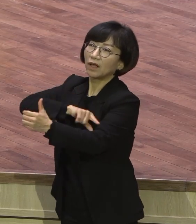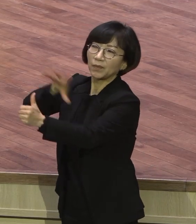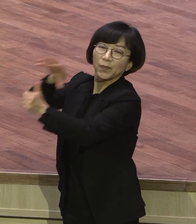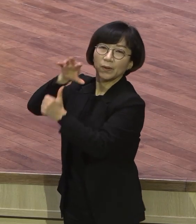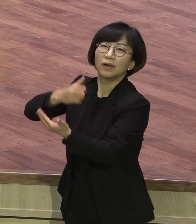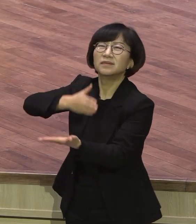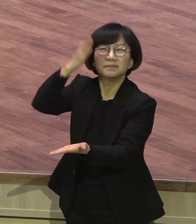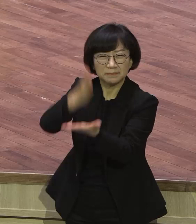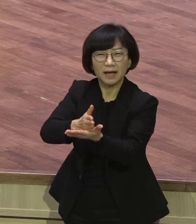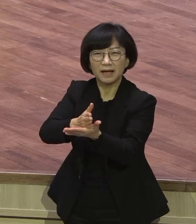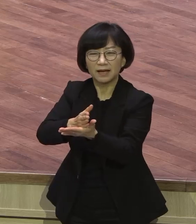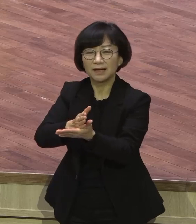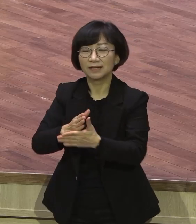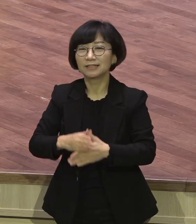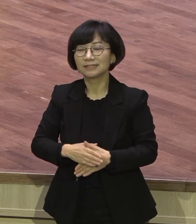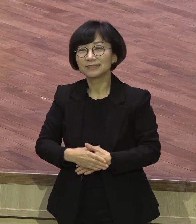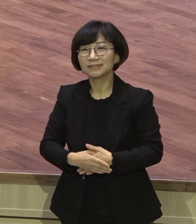그래서요.